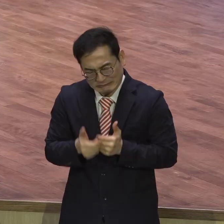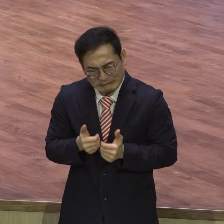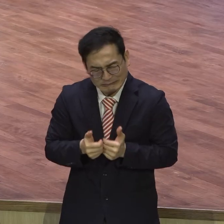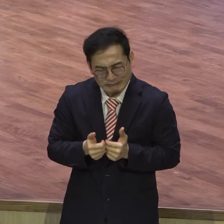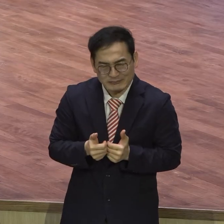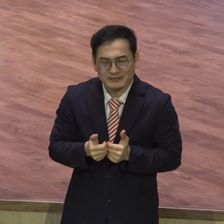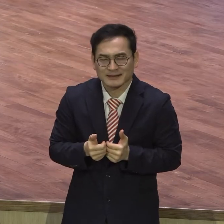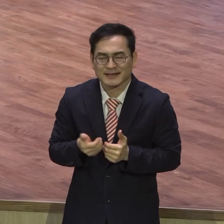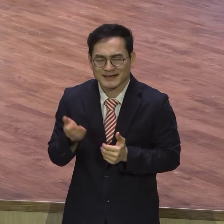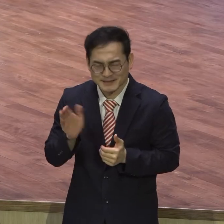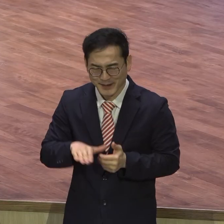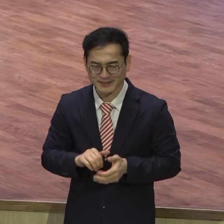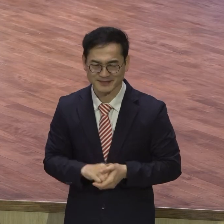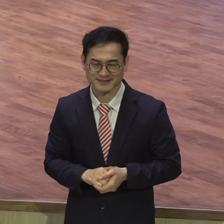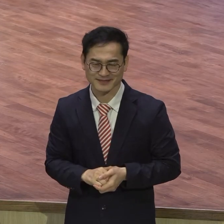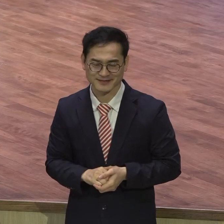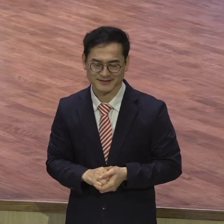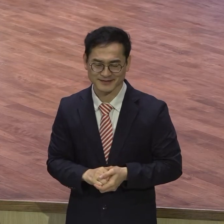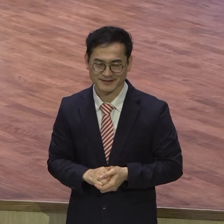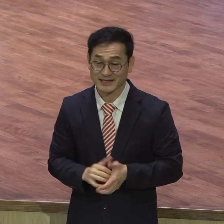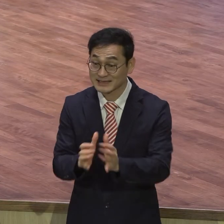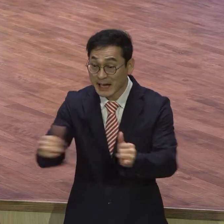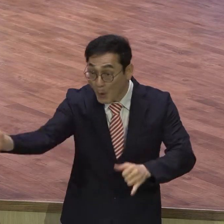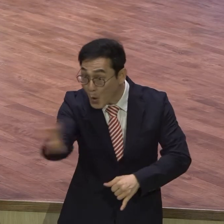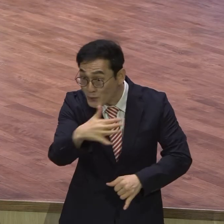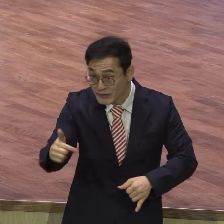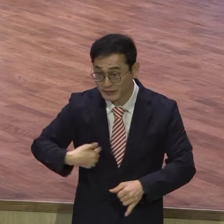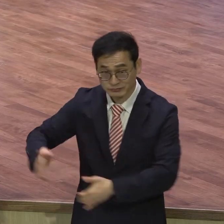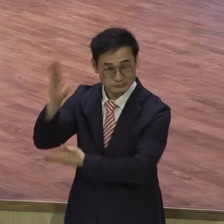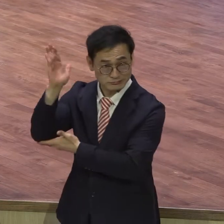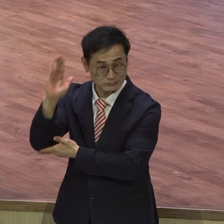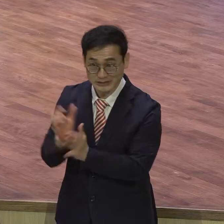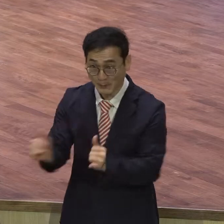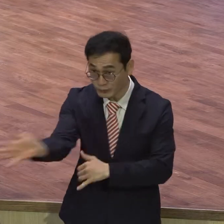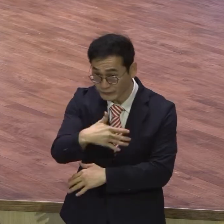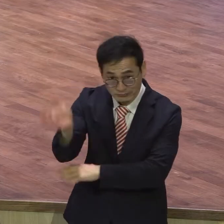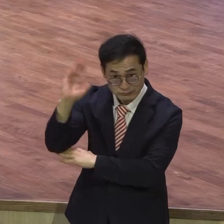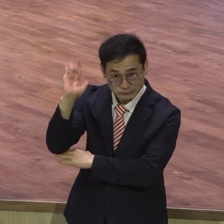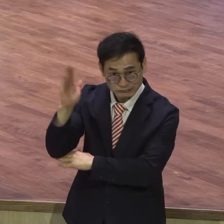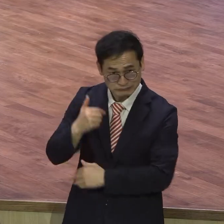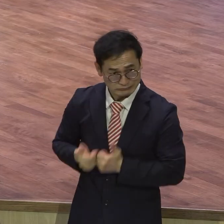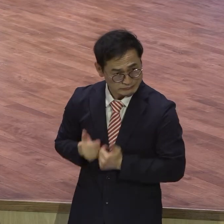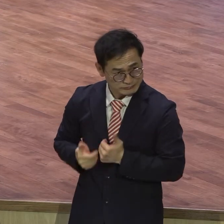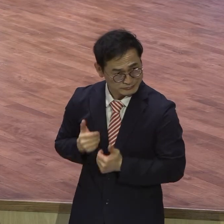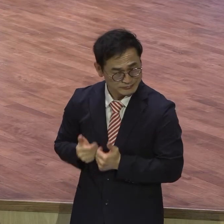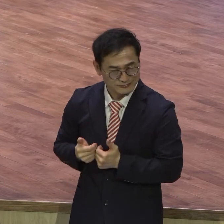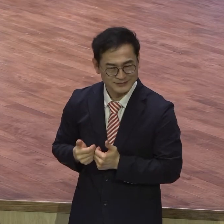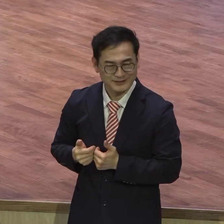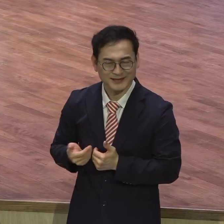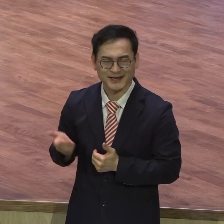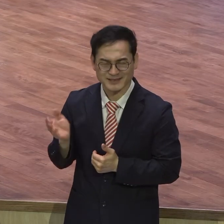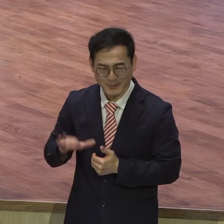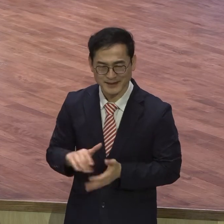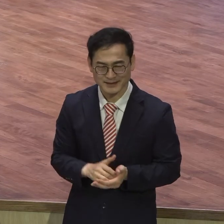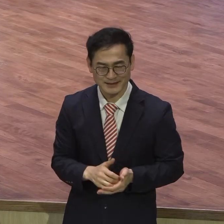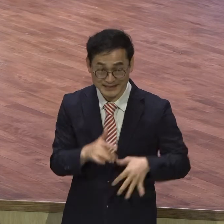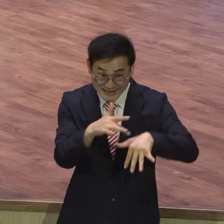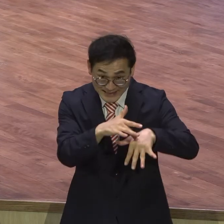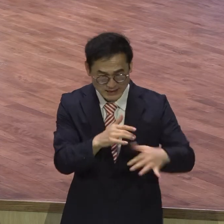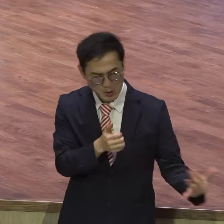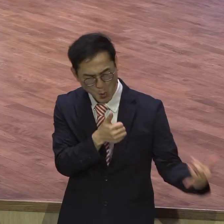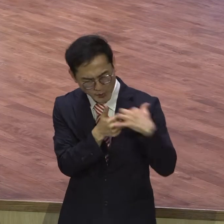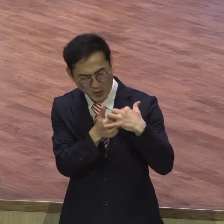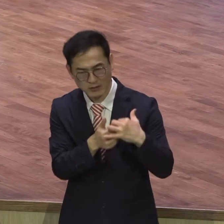저는 설교할 때 사람 없는 설교를 하니까 너무 어색하지만 그래도 여러분이 이 사단의 엄청난